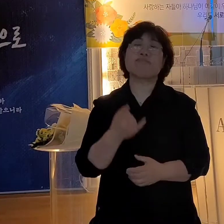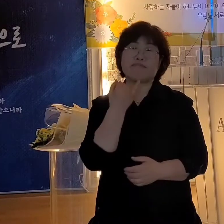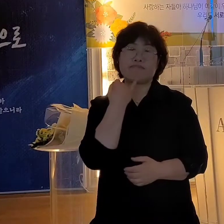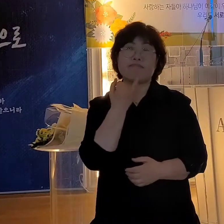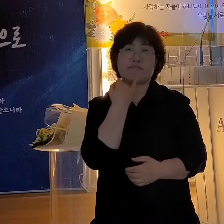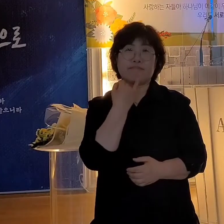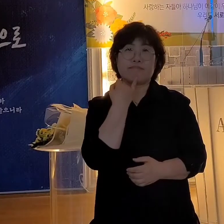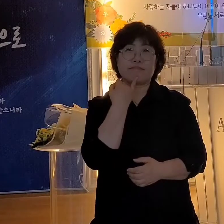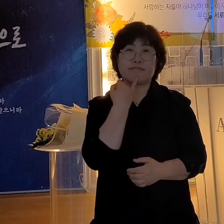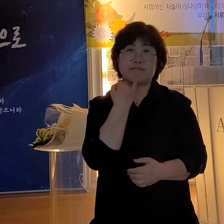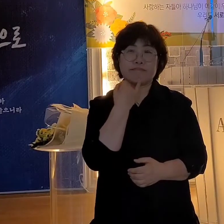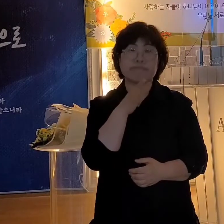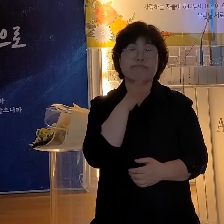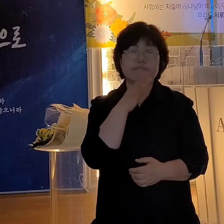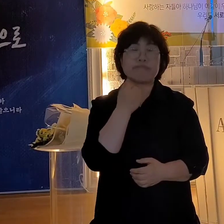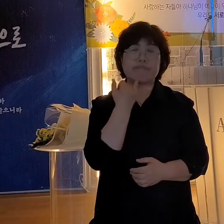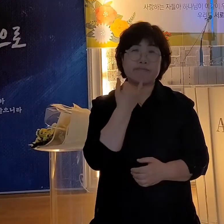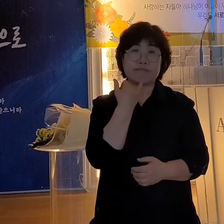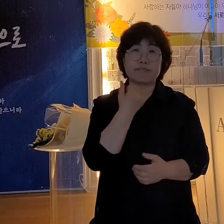그럼 괜찮지.